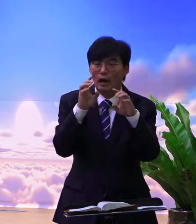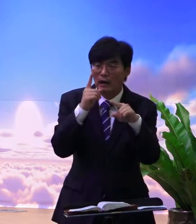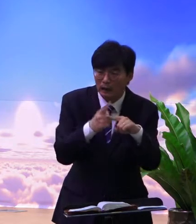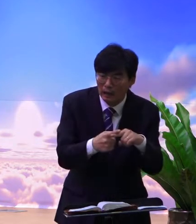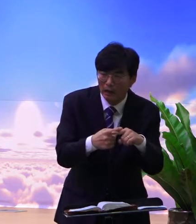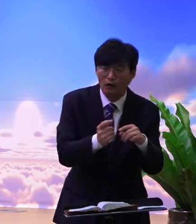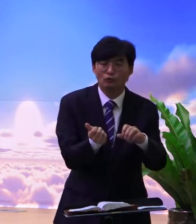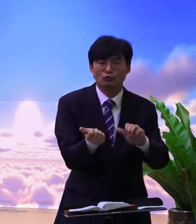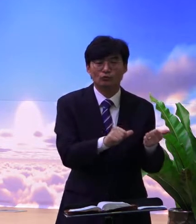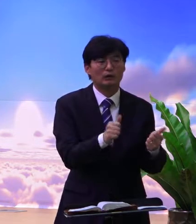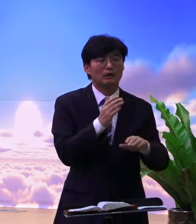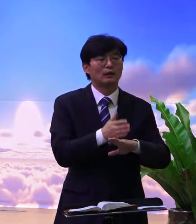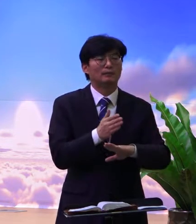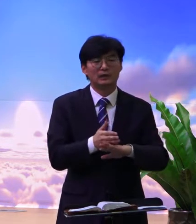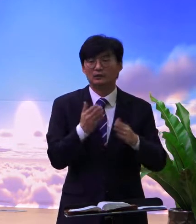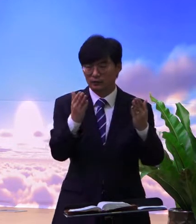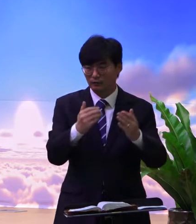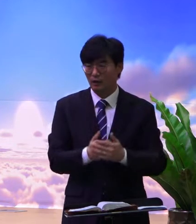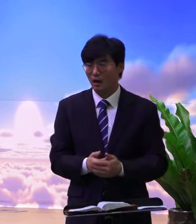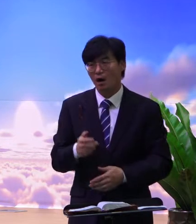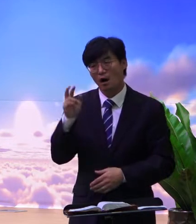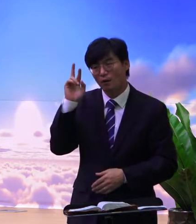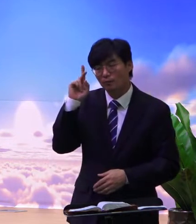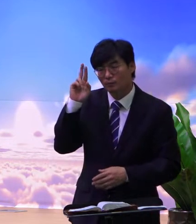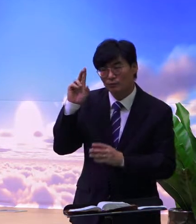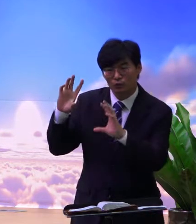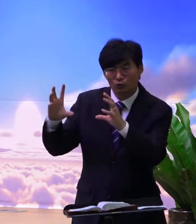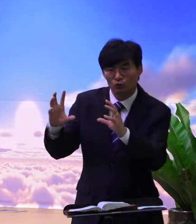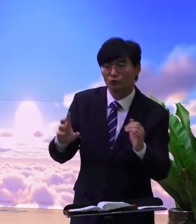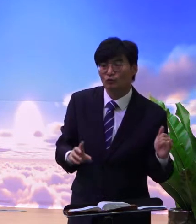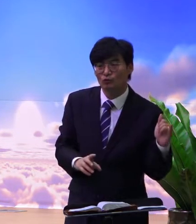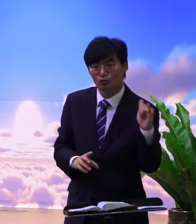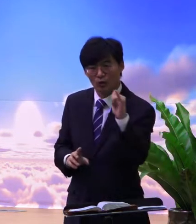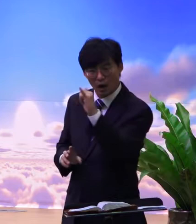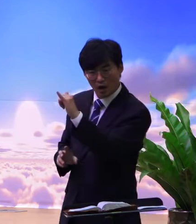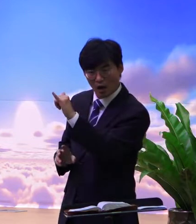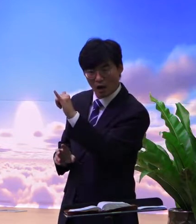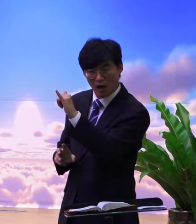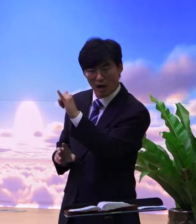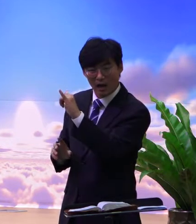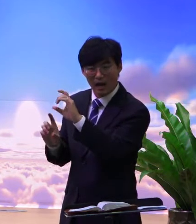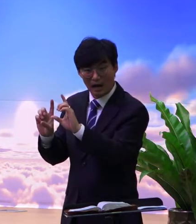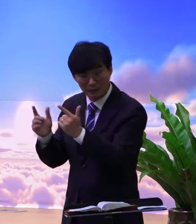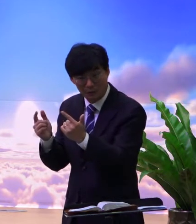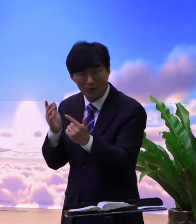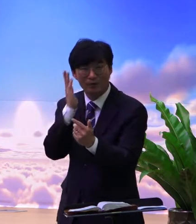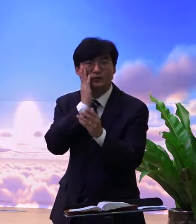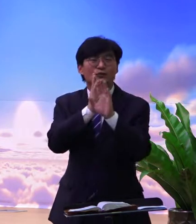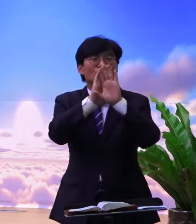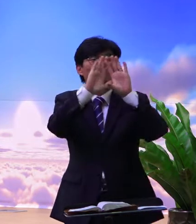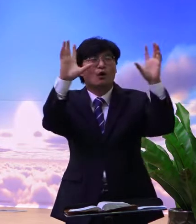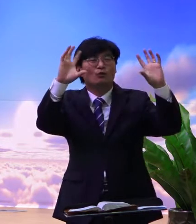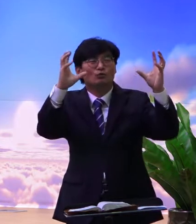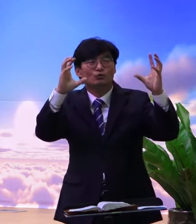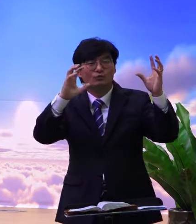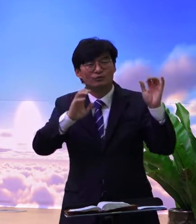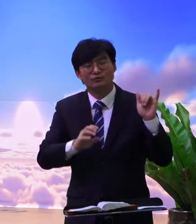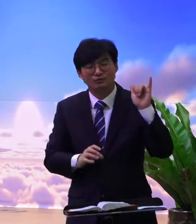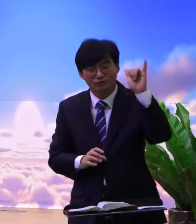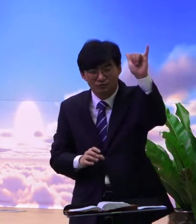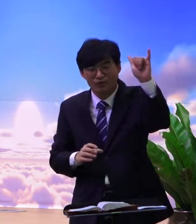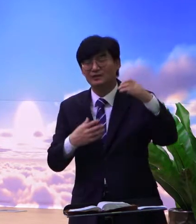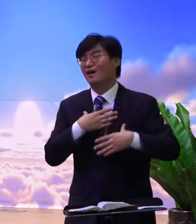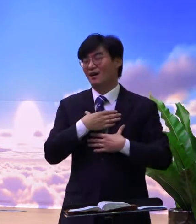미국 유학 가려던 아들, 미국보다 더 좋은 천국가 안심되어